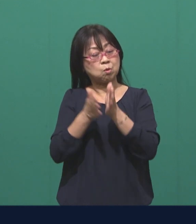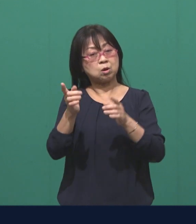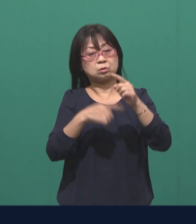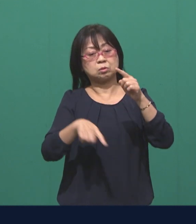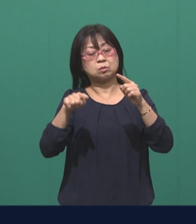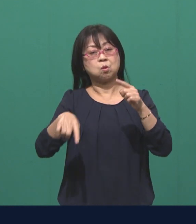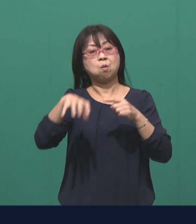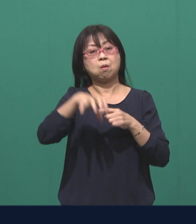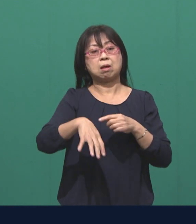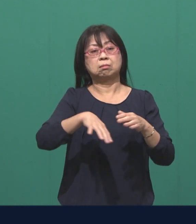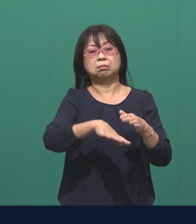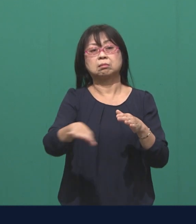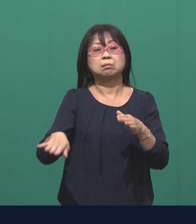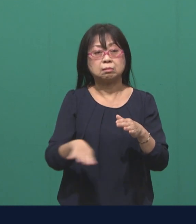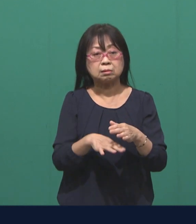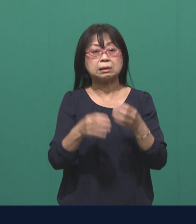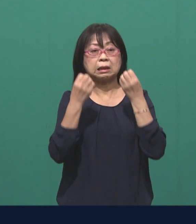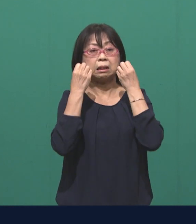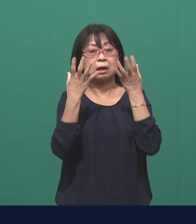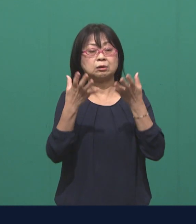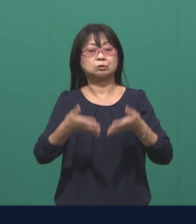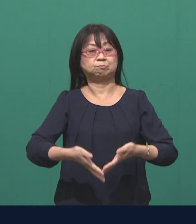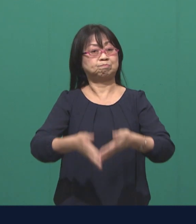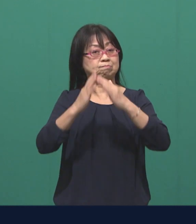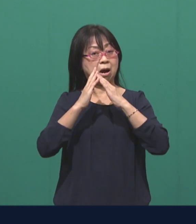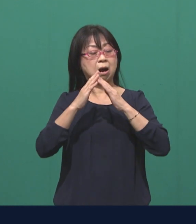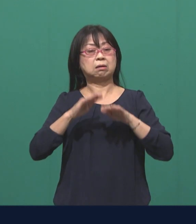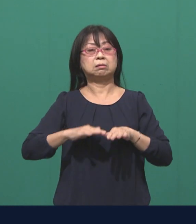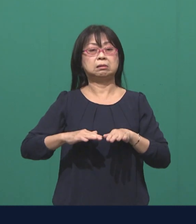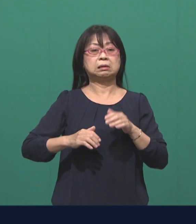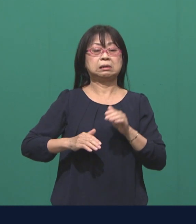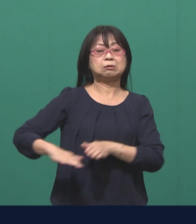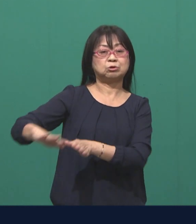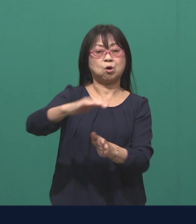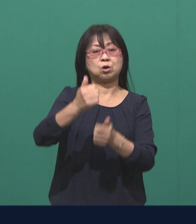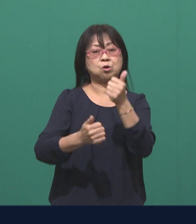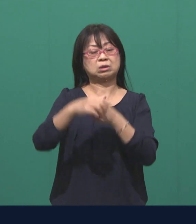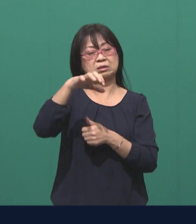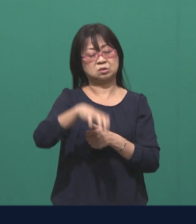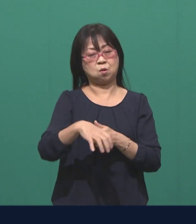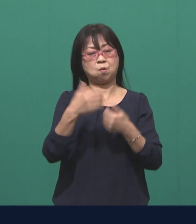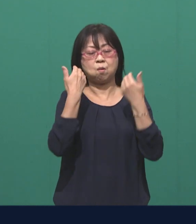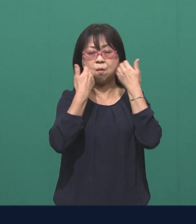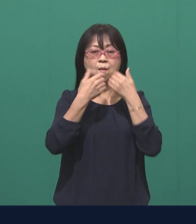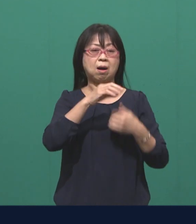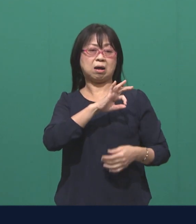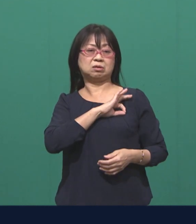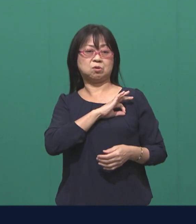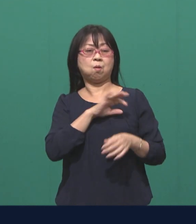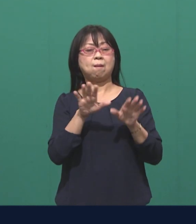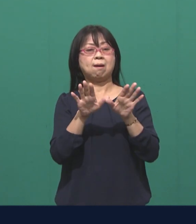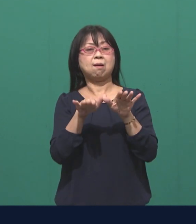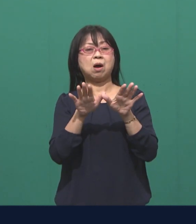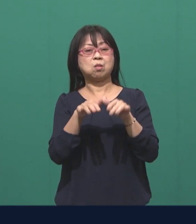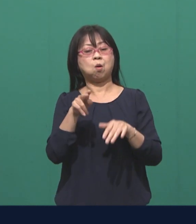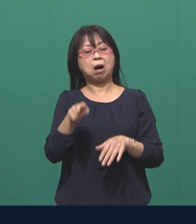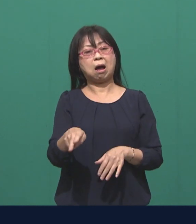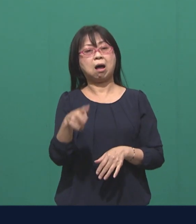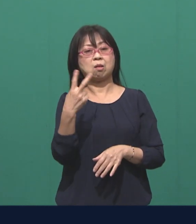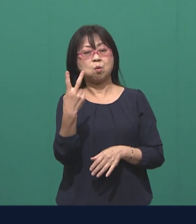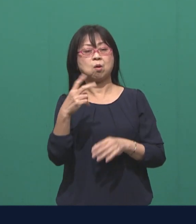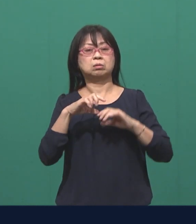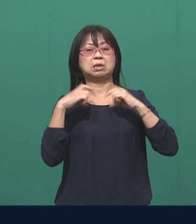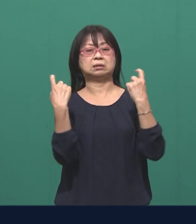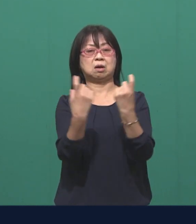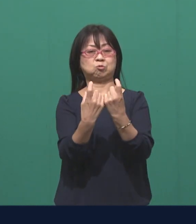彦根総合スポーツ公園内に新たに作られた陸上競技場、愛称平和